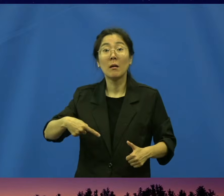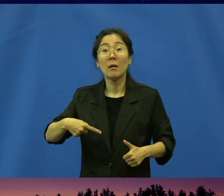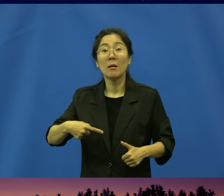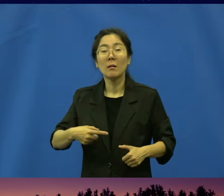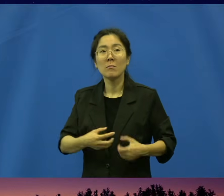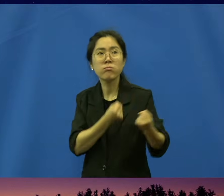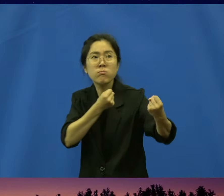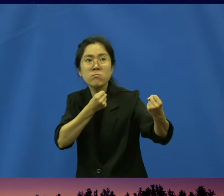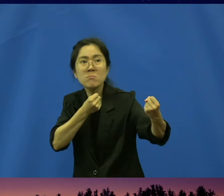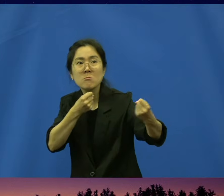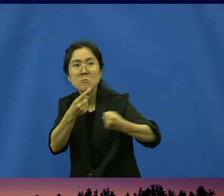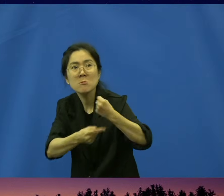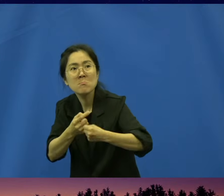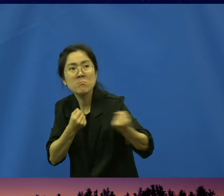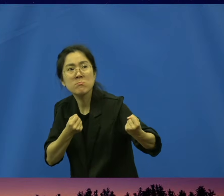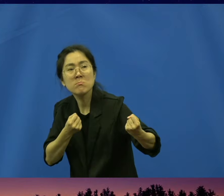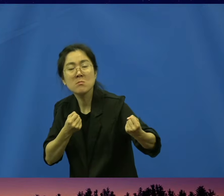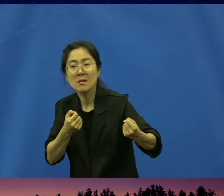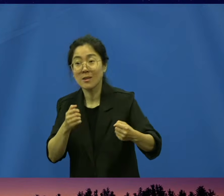교파는 몇 개나 될까요?